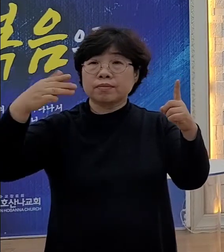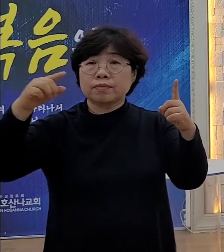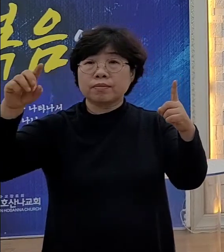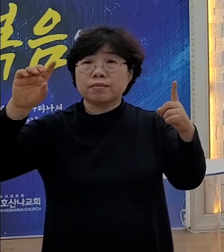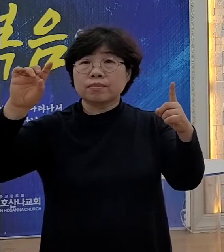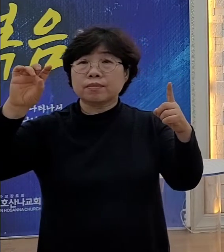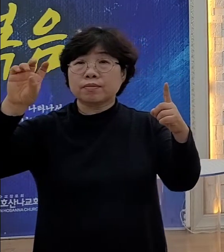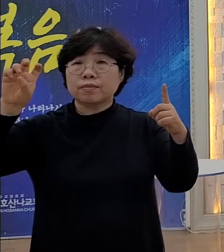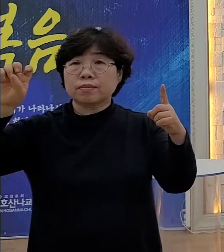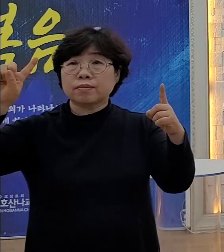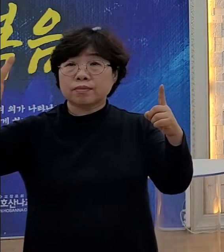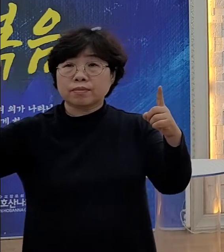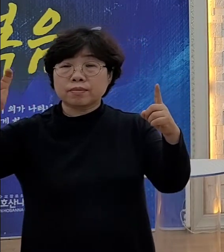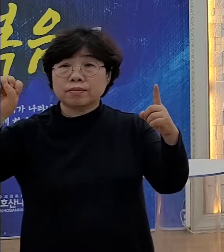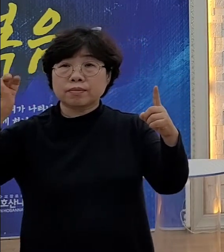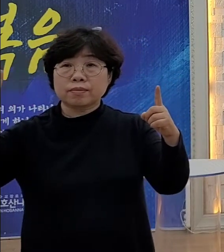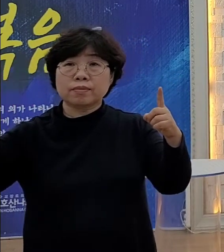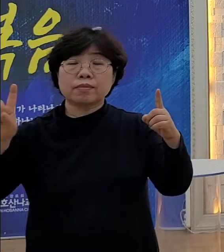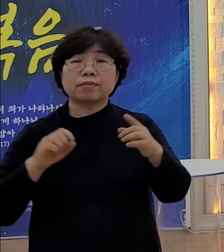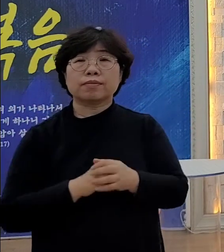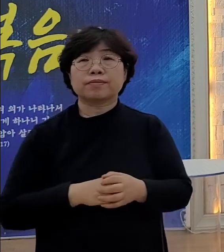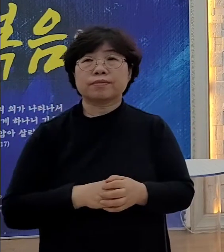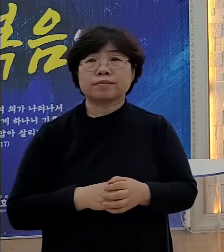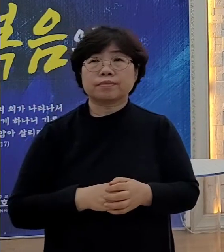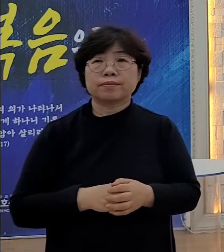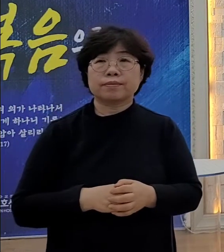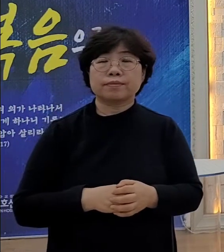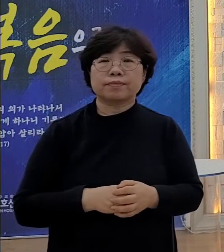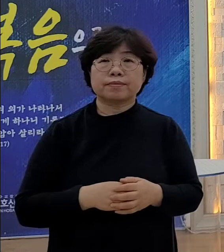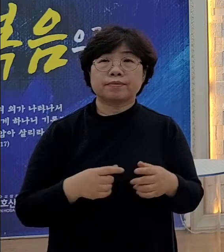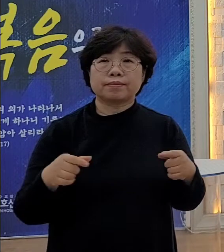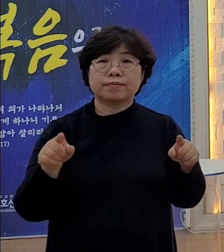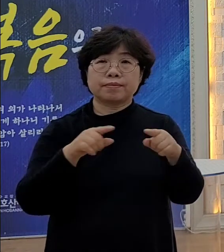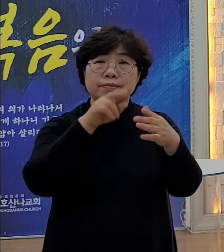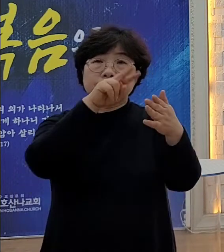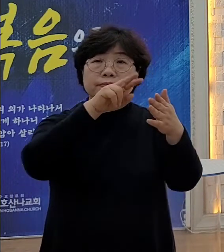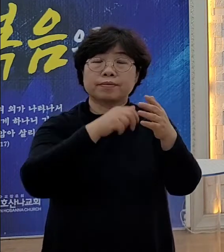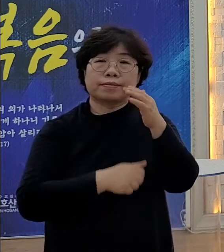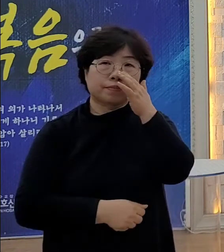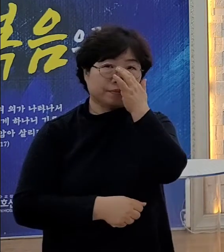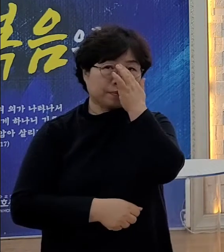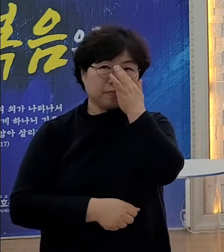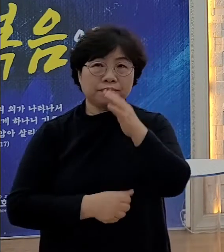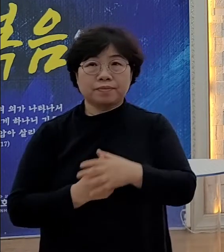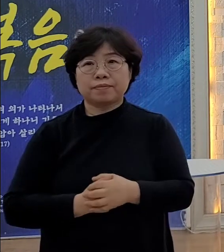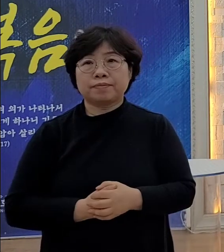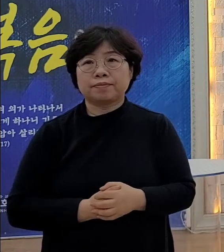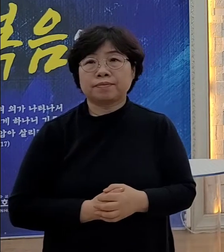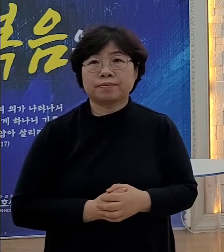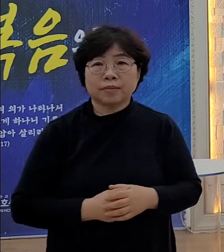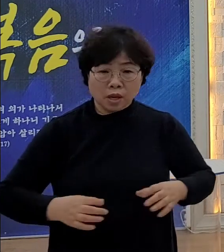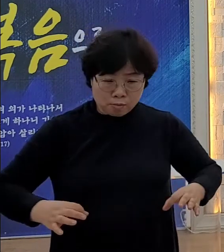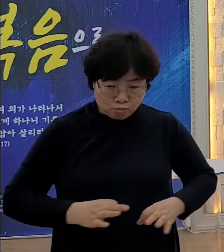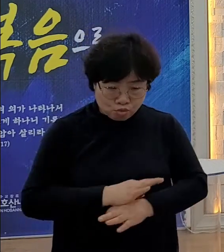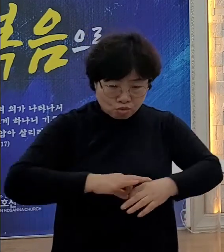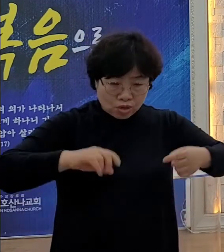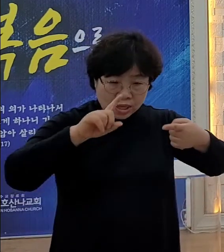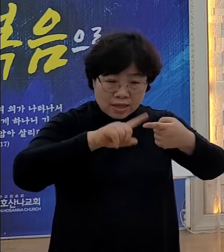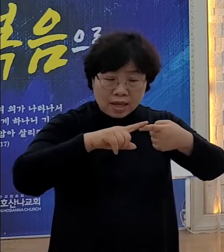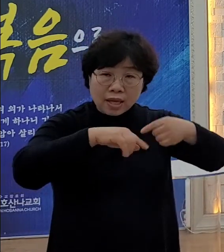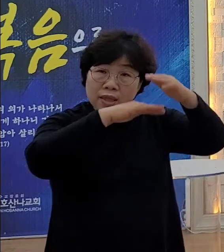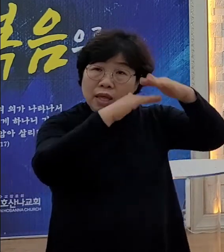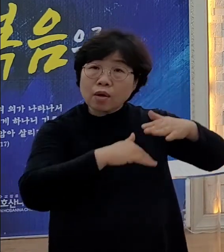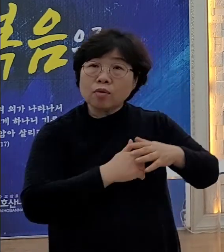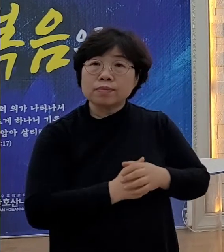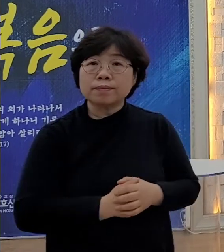보세요. 28절 찾으셨죠? 우리 28절부터 31절이 이게 불의에 대한 이야기입니다.